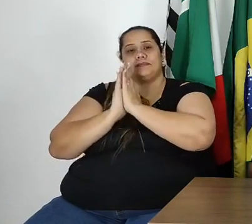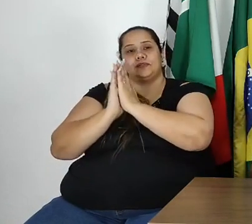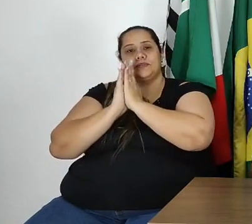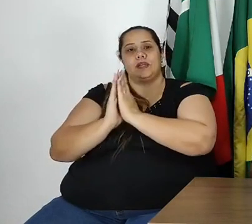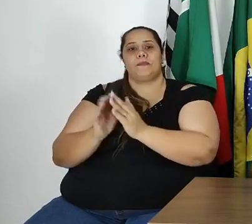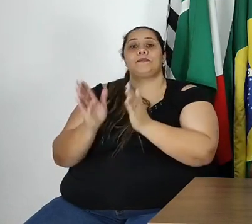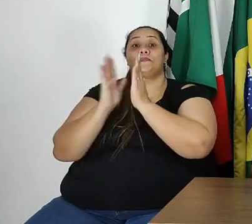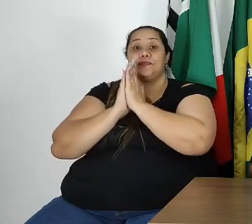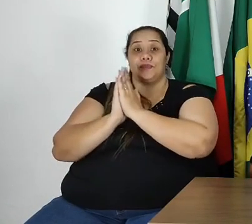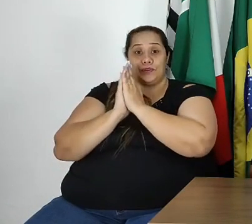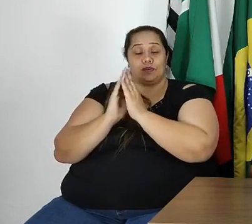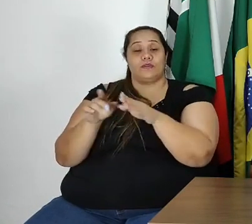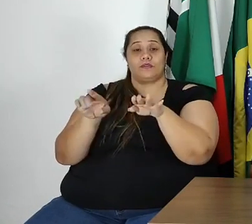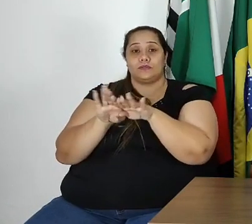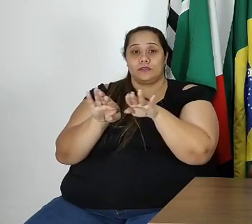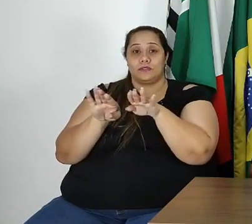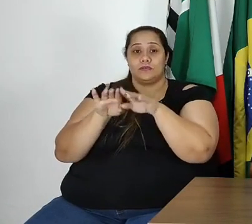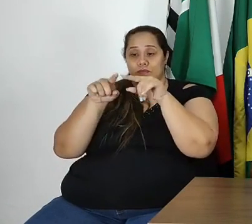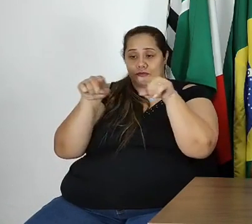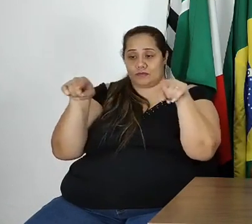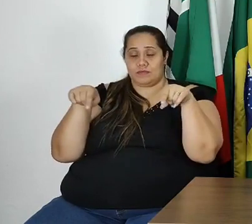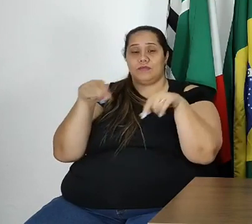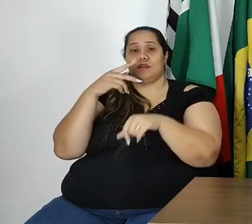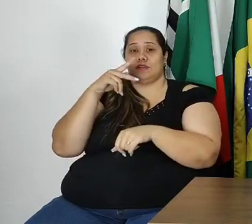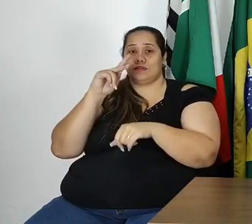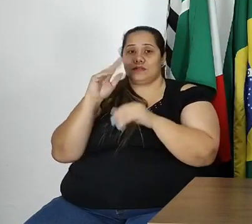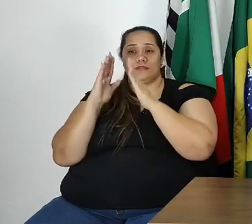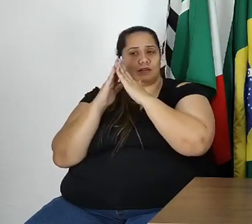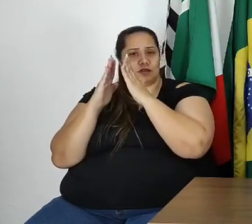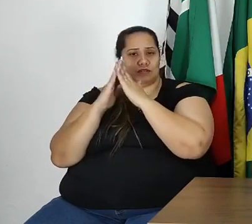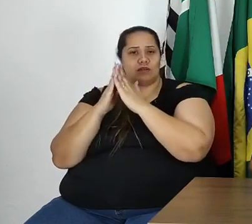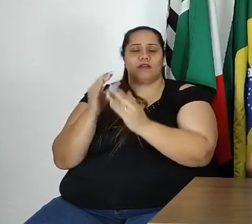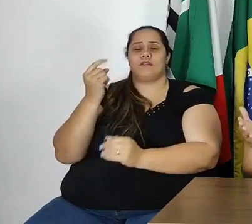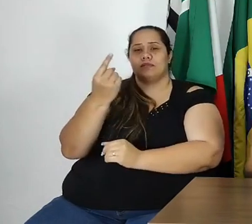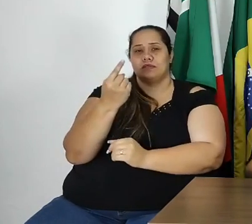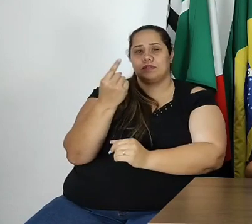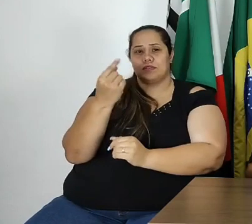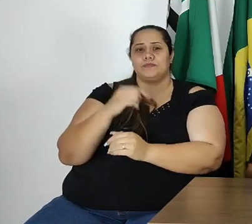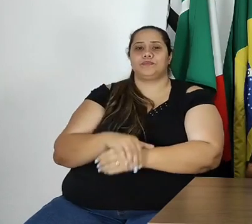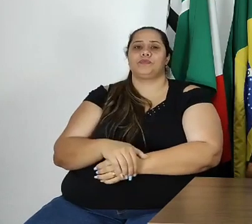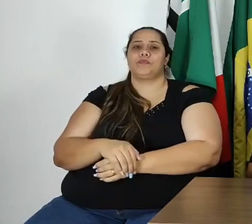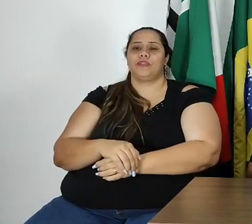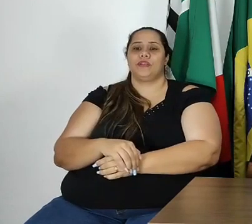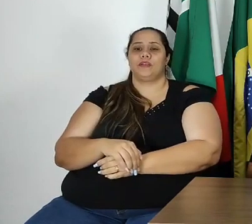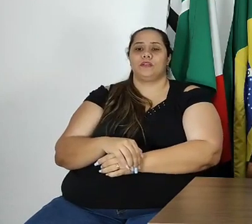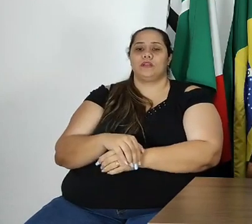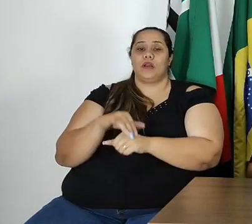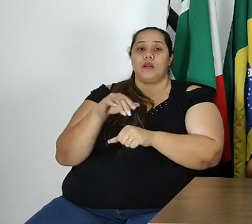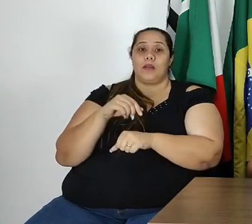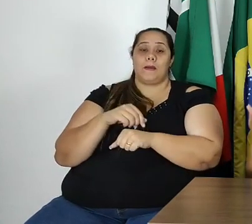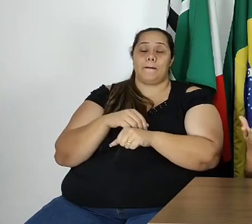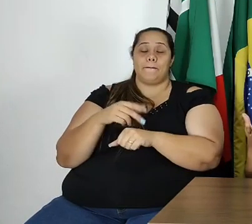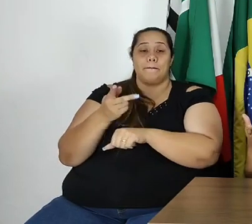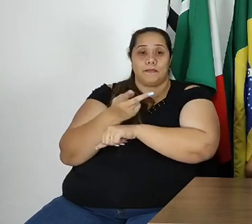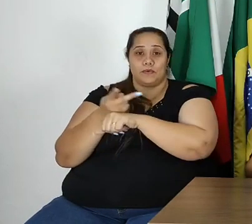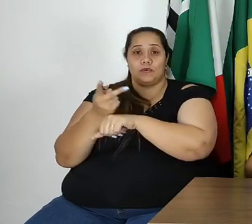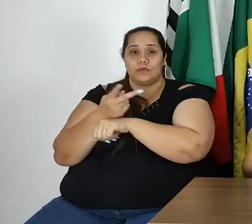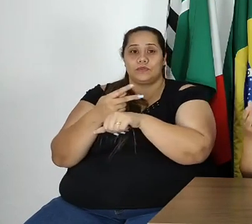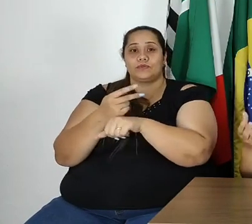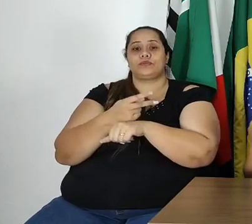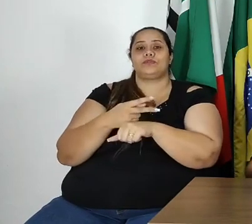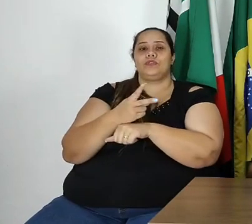Ore no seu quarto, mas se tá difícil para você orar ali sozinha, busca um grupo desse. Vá em busca